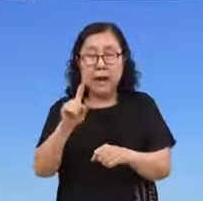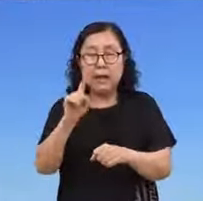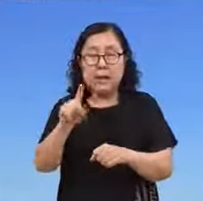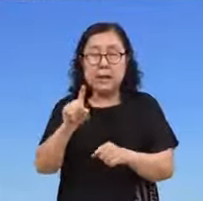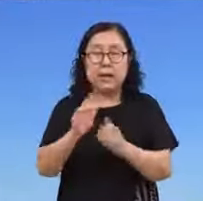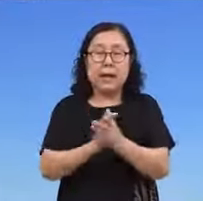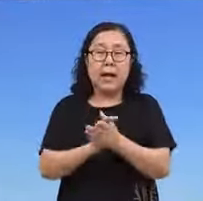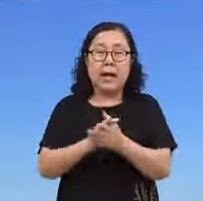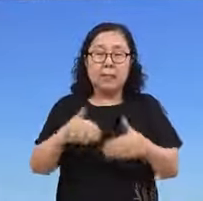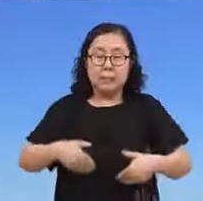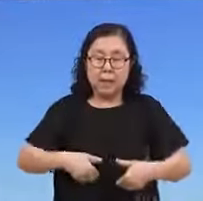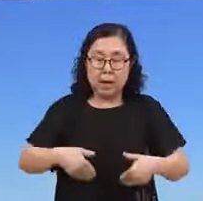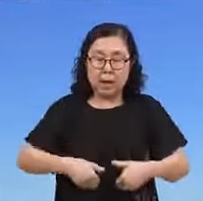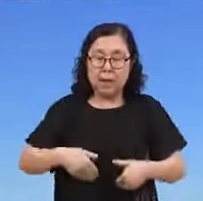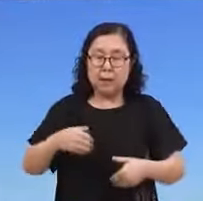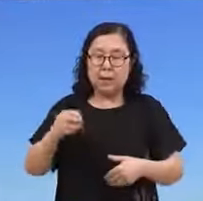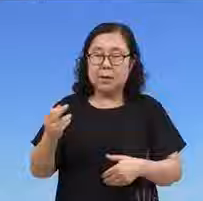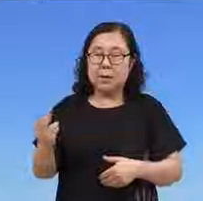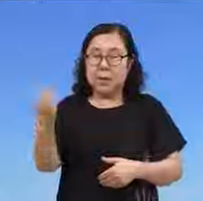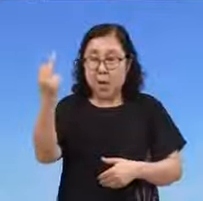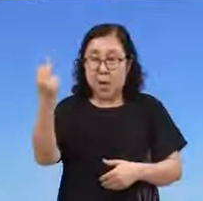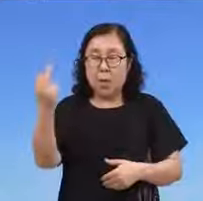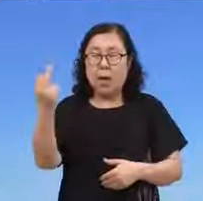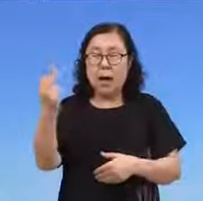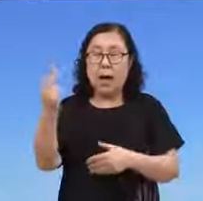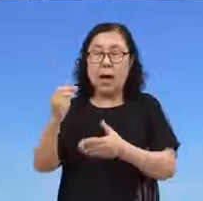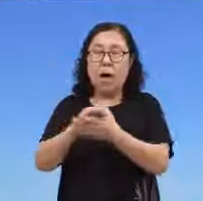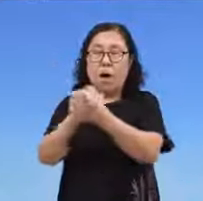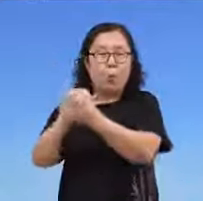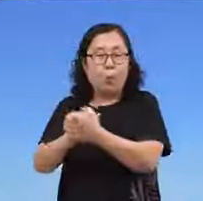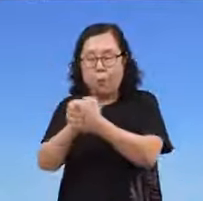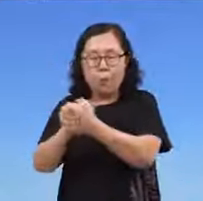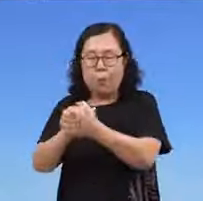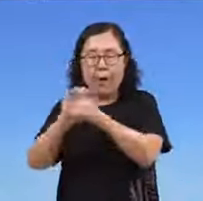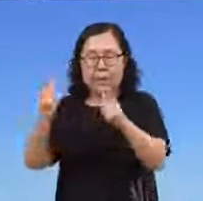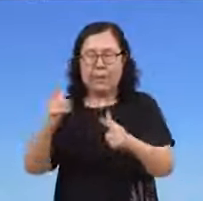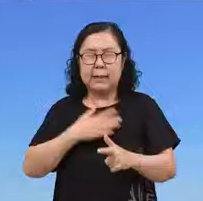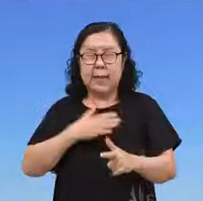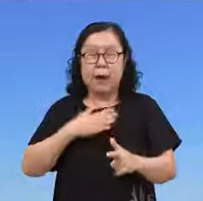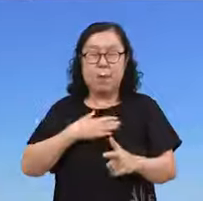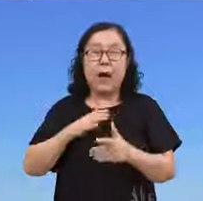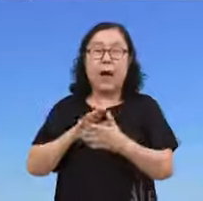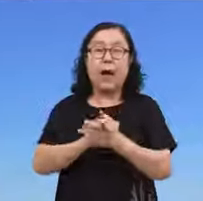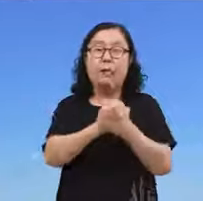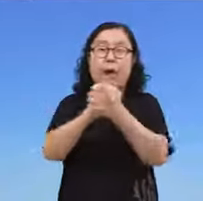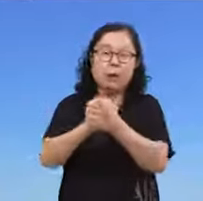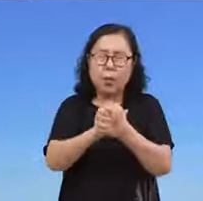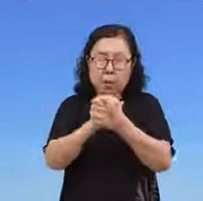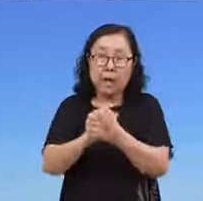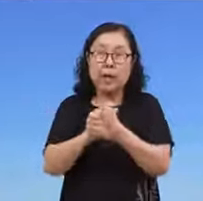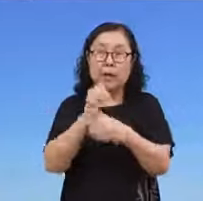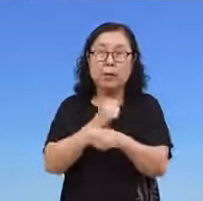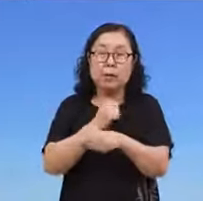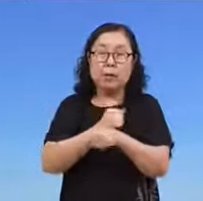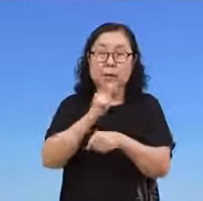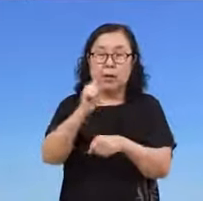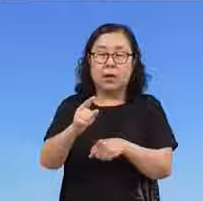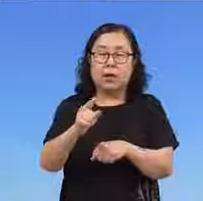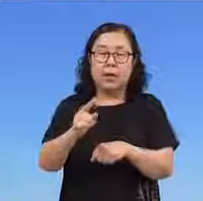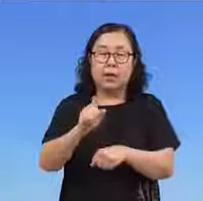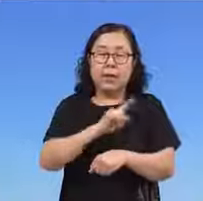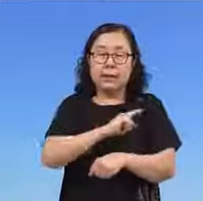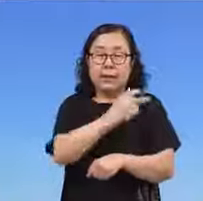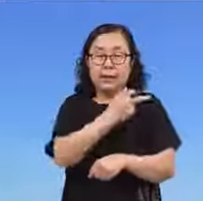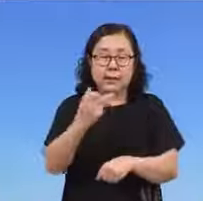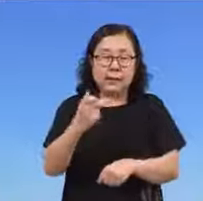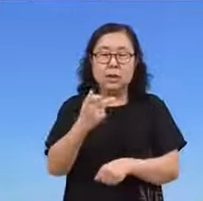필요한 건 에서와 화해하는 것이 아니라 나와 화해하는 것이다. 야곱아, 너는 가장 큰 위험이